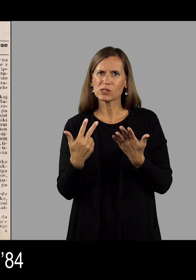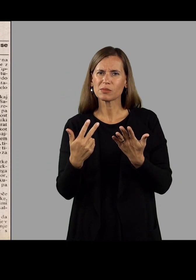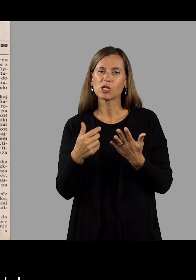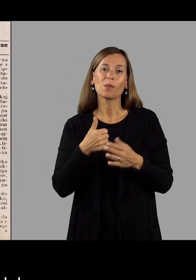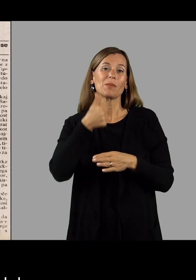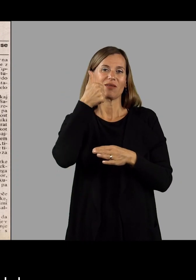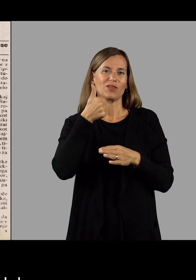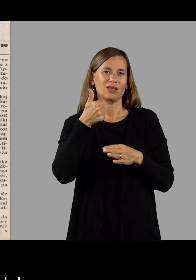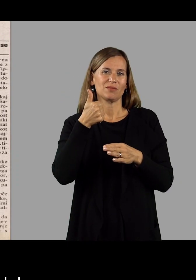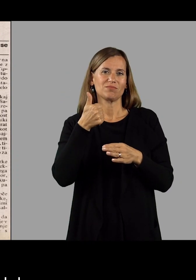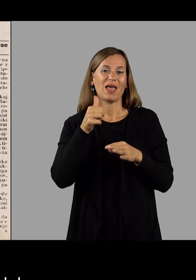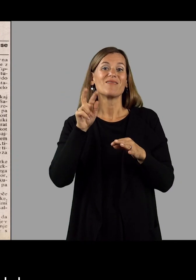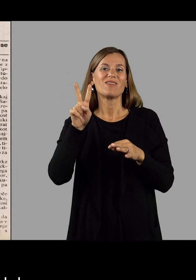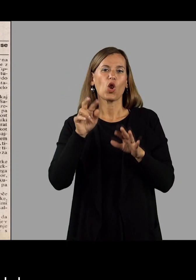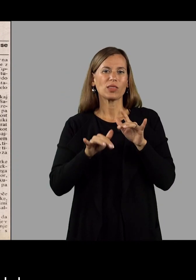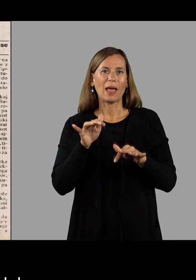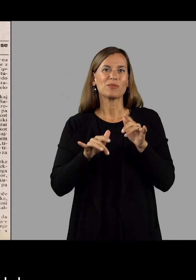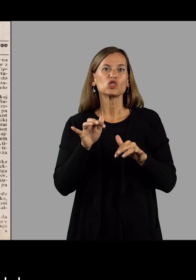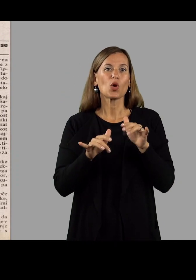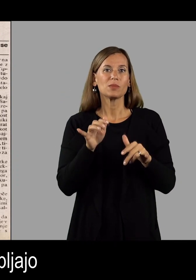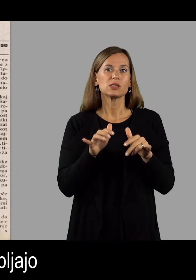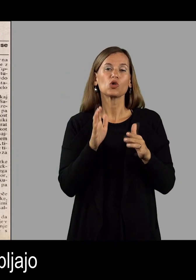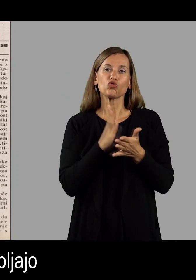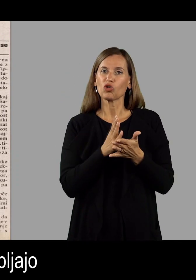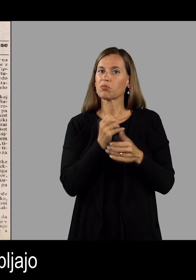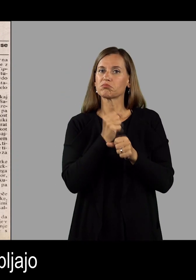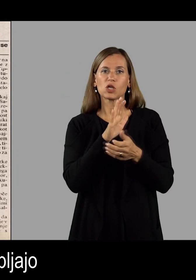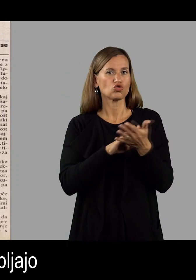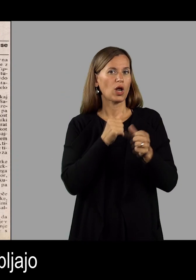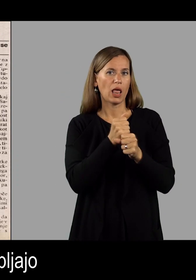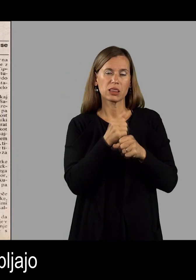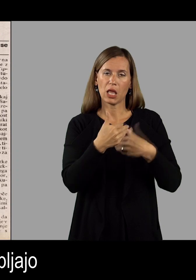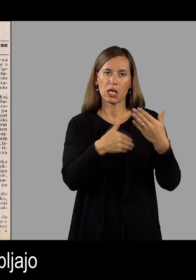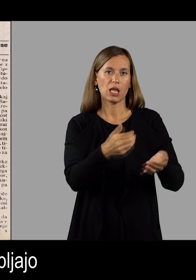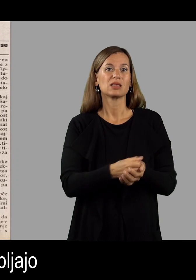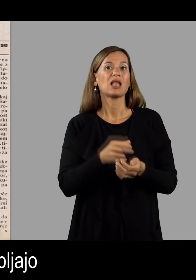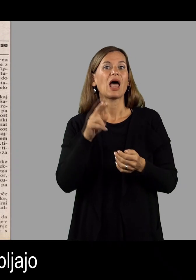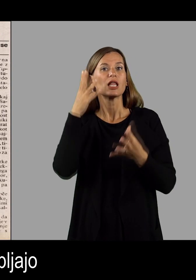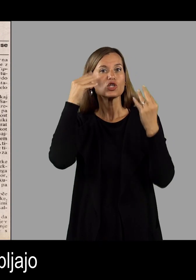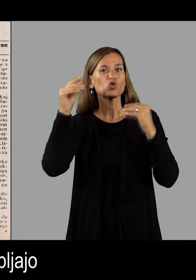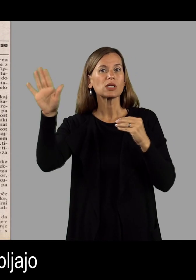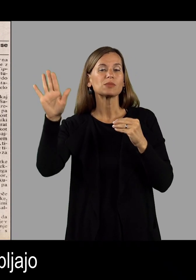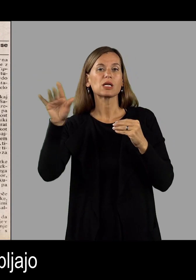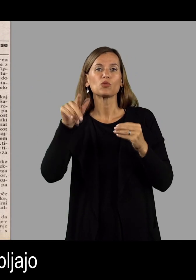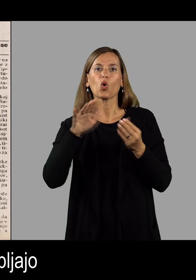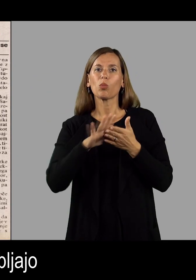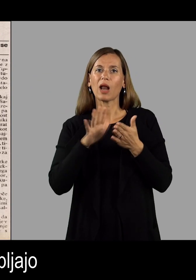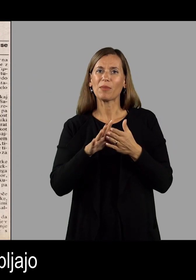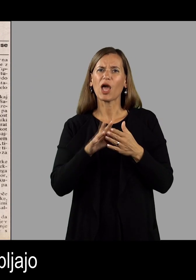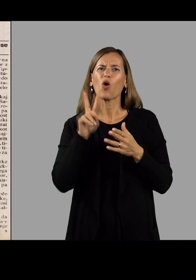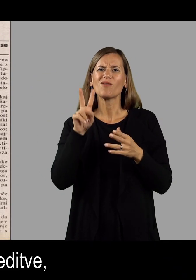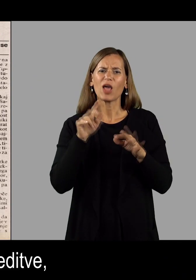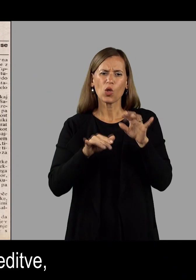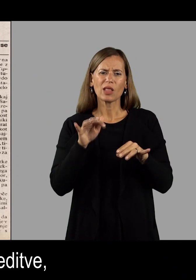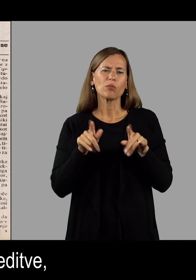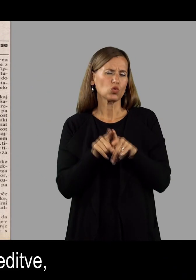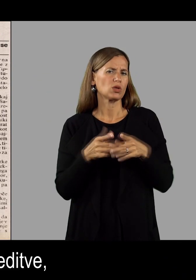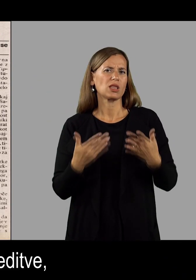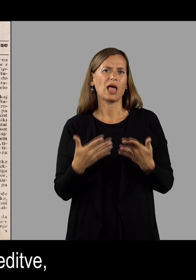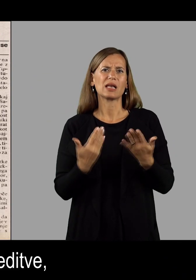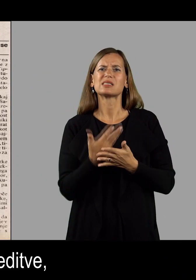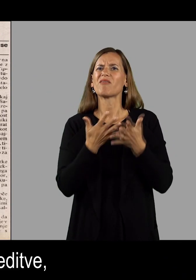Kasneje, leta 1982, Tahotype postane elektronski, tukaj se pojavi prvi Velotype. Na